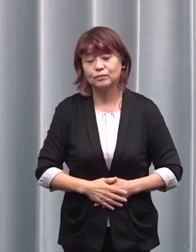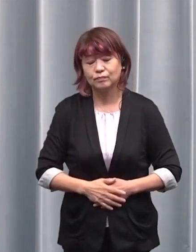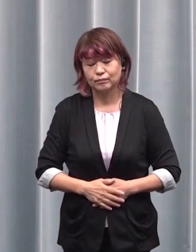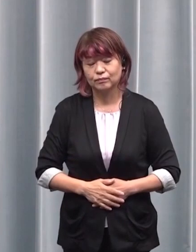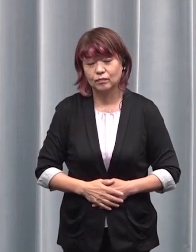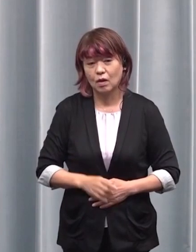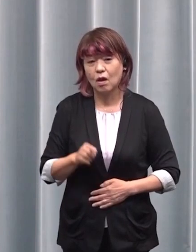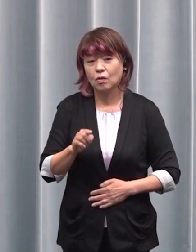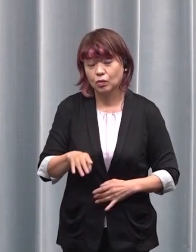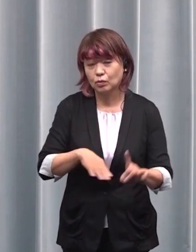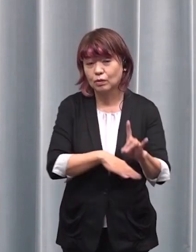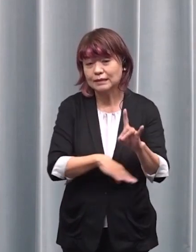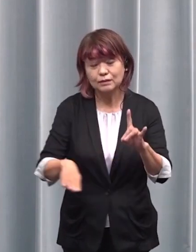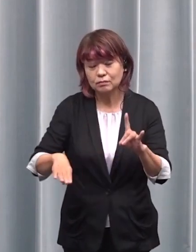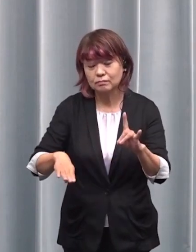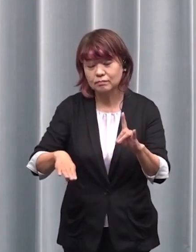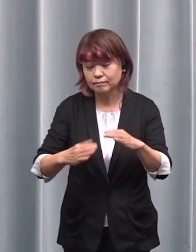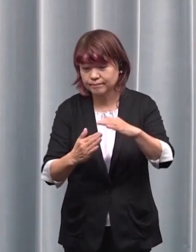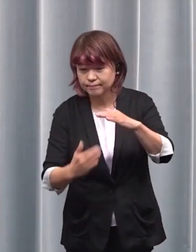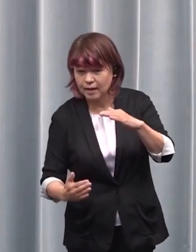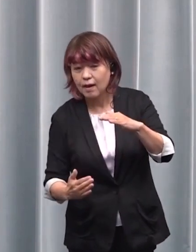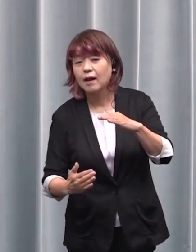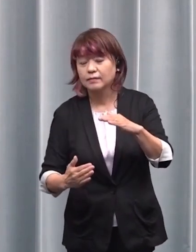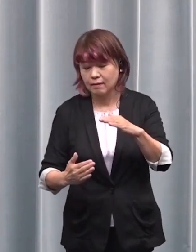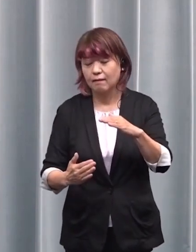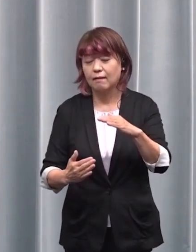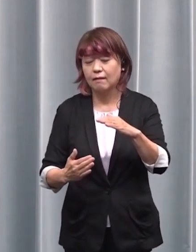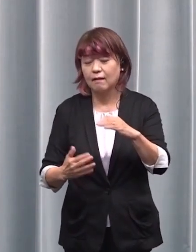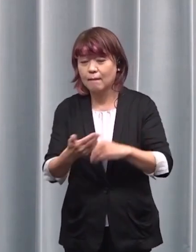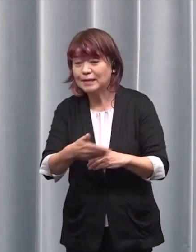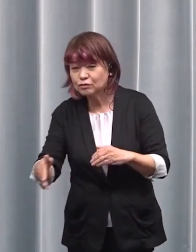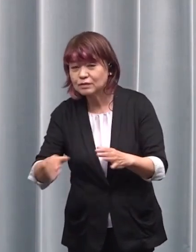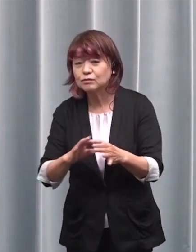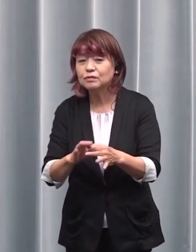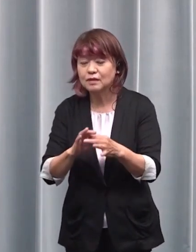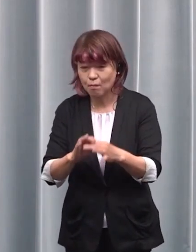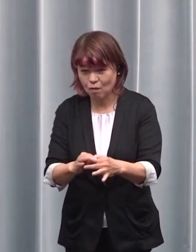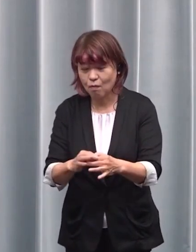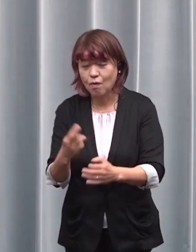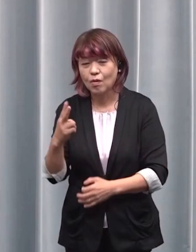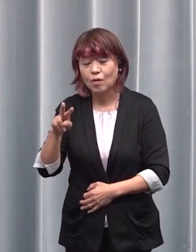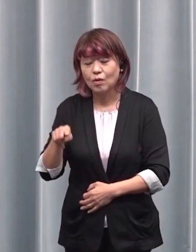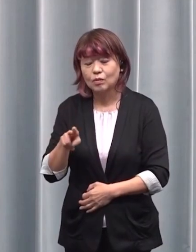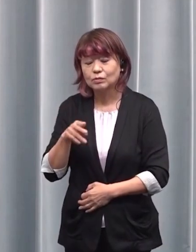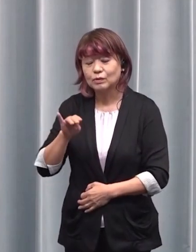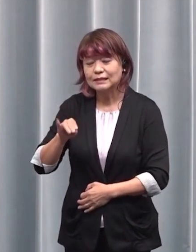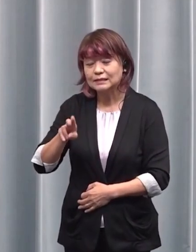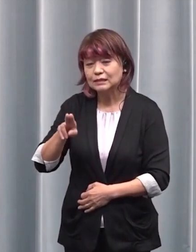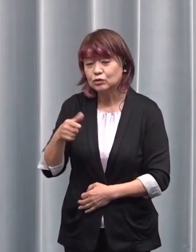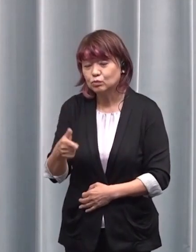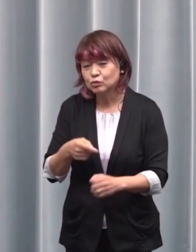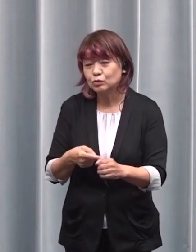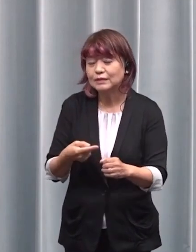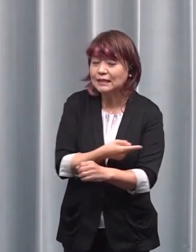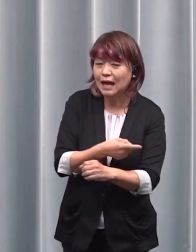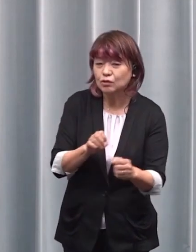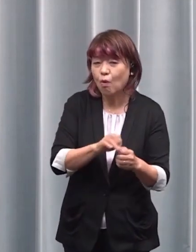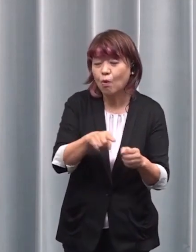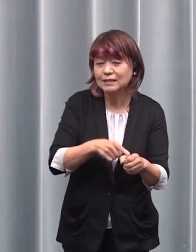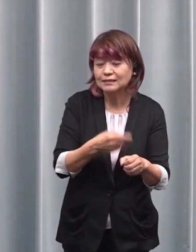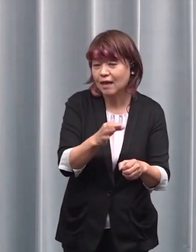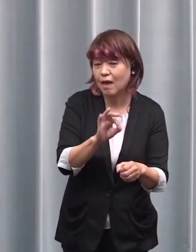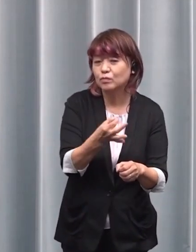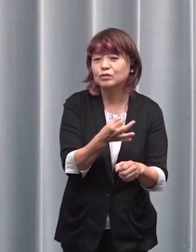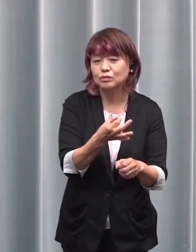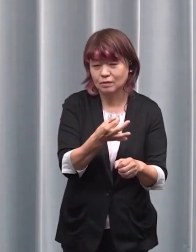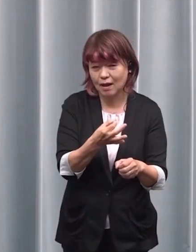よこれらの基準を満たさないタンクの水についてもトリチウム以外の放射性物質が規制基準を満たす水